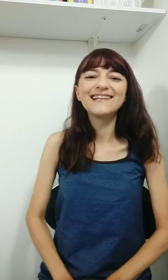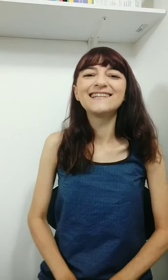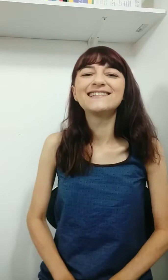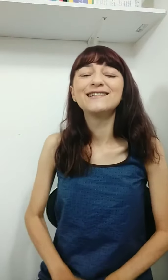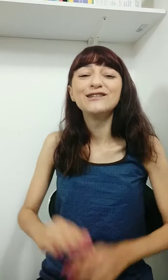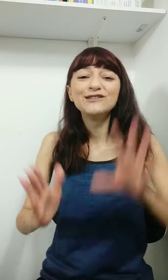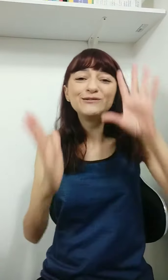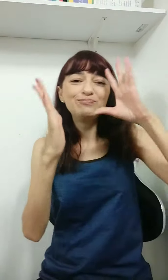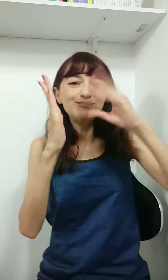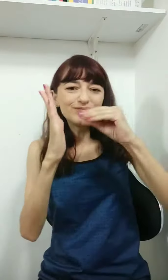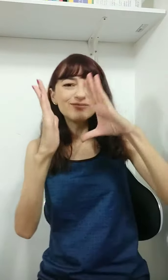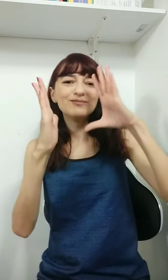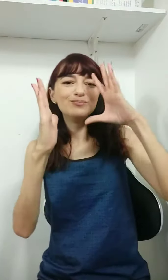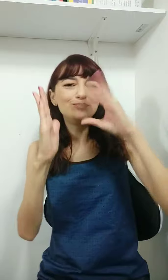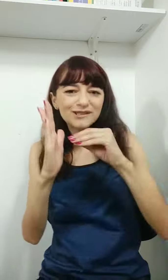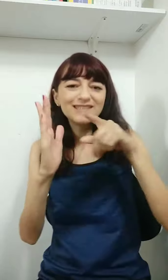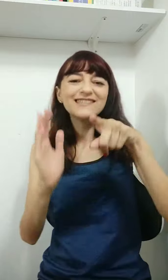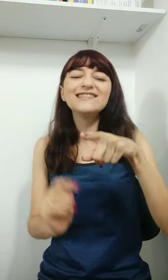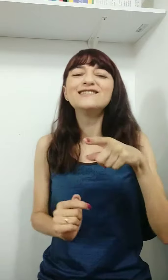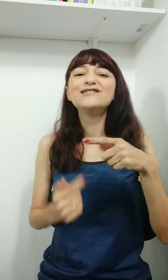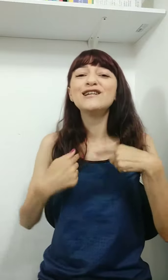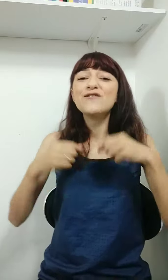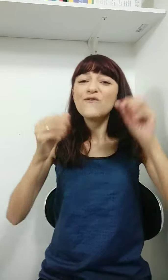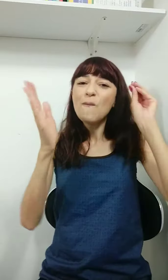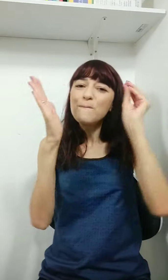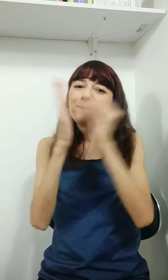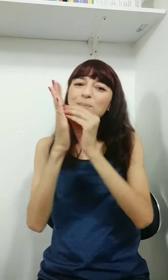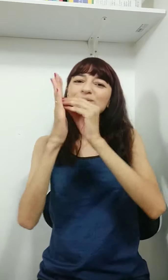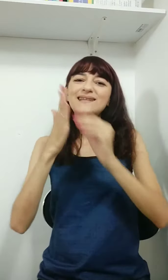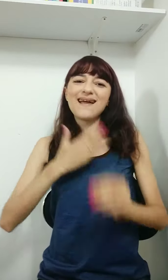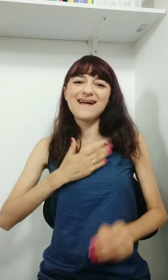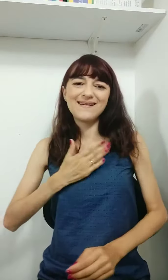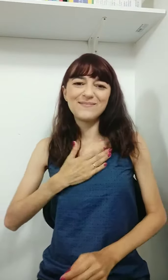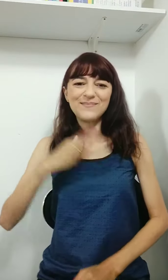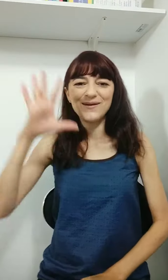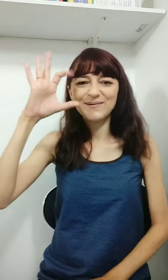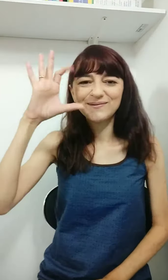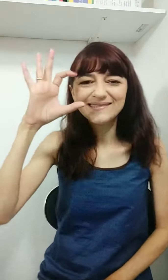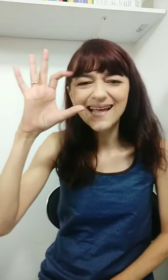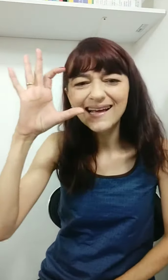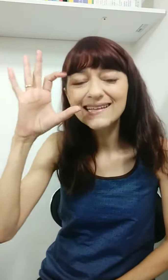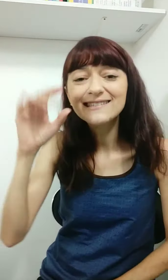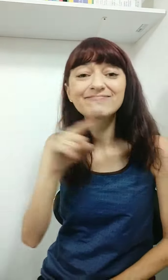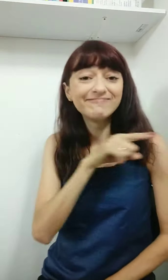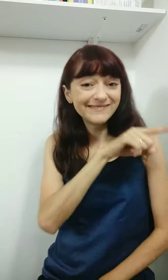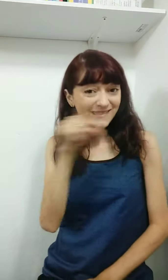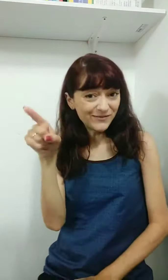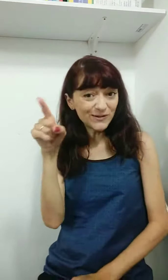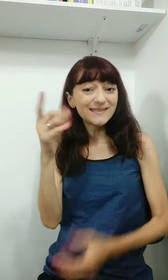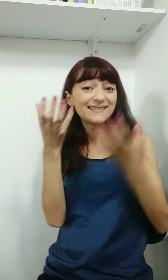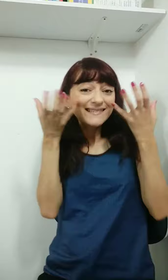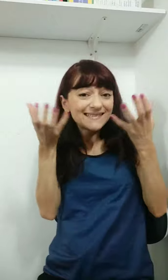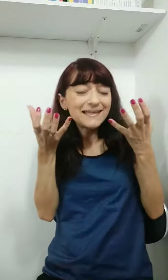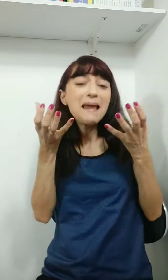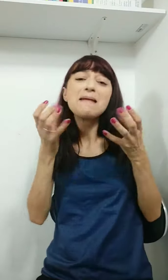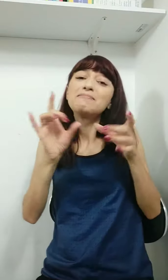vocês, tá bom? Tirem um print aí, postem aí nos seus stories, tá bom? Que eu também vou repostar. Todo mundo que postar aí, eu